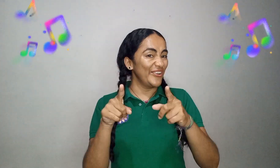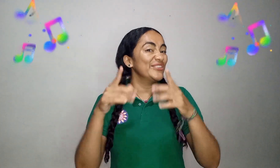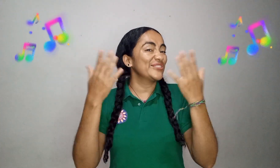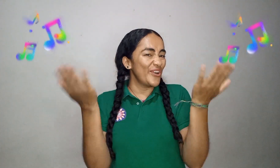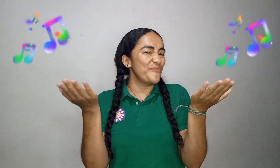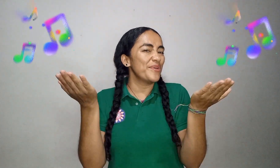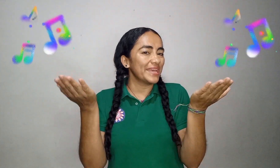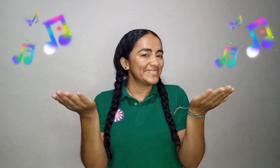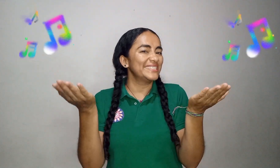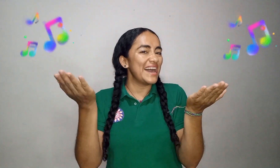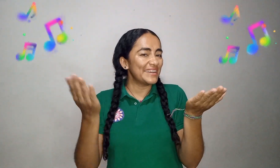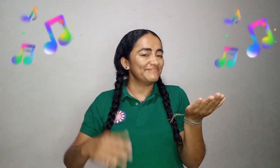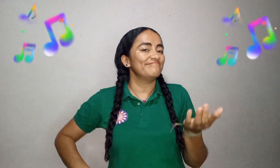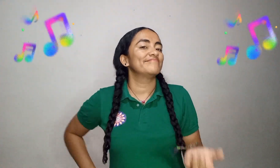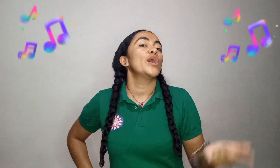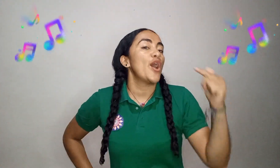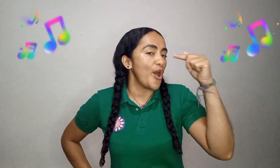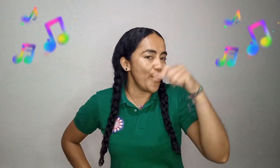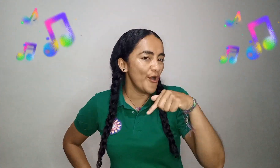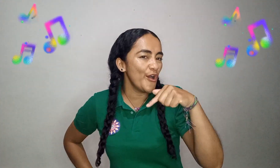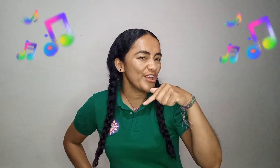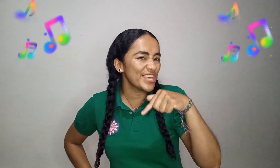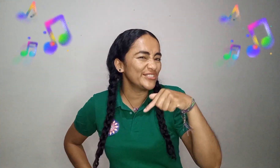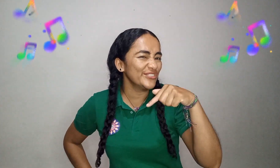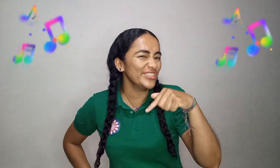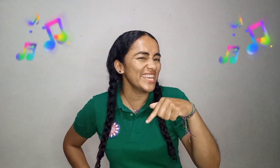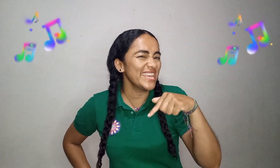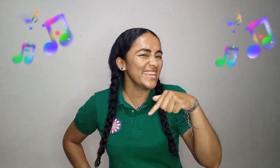chicos, ¿cómo están? Hoy es un día